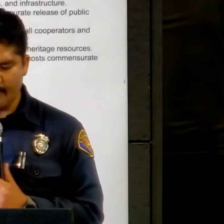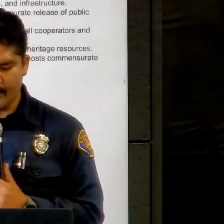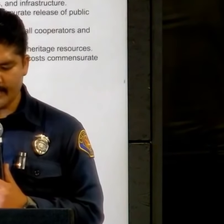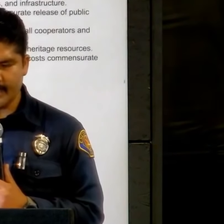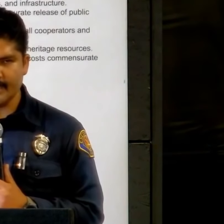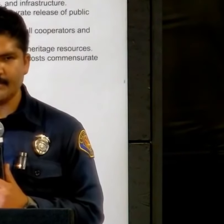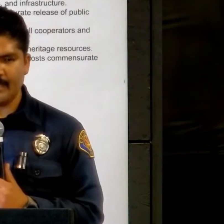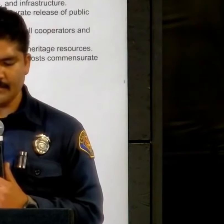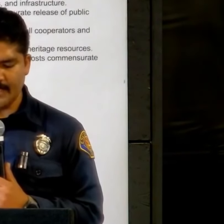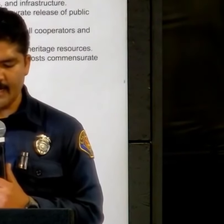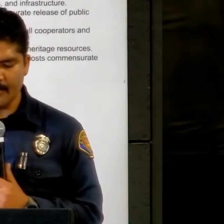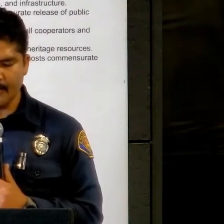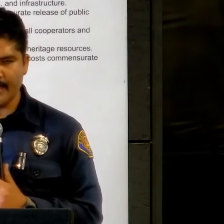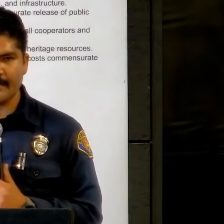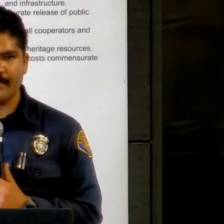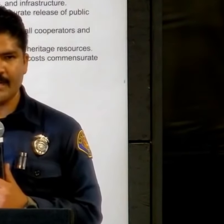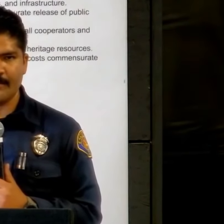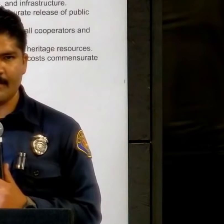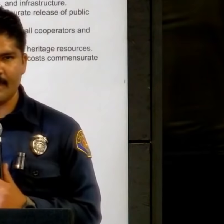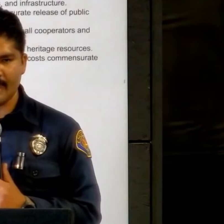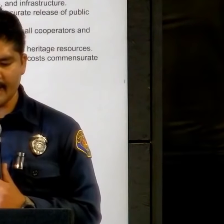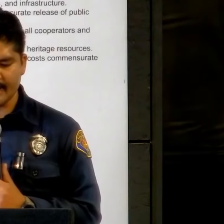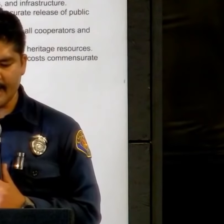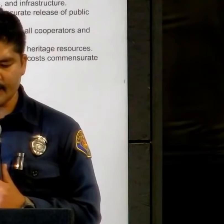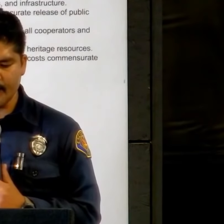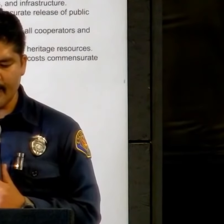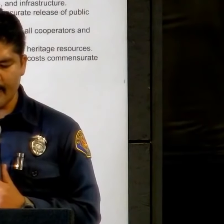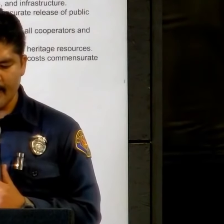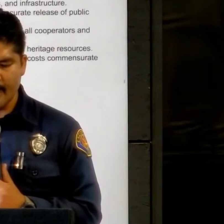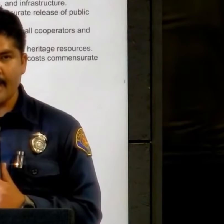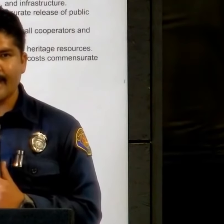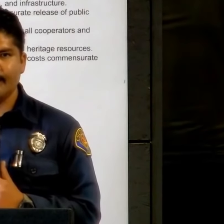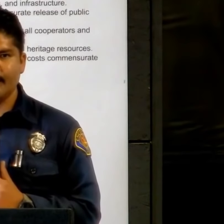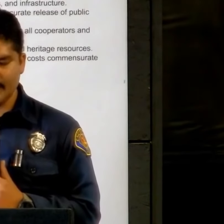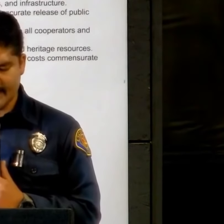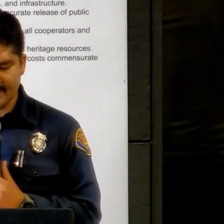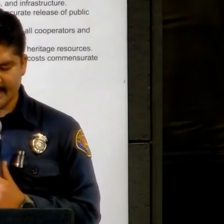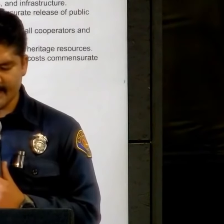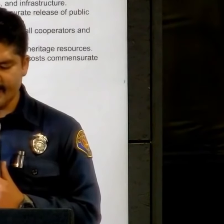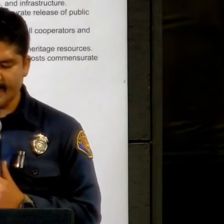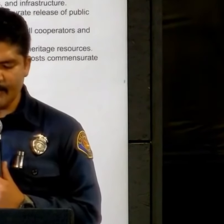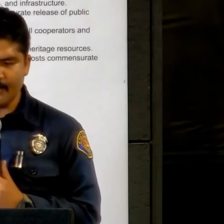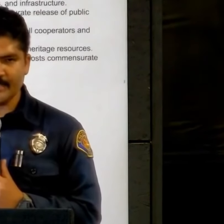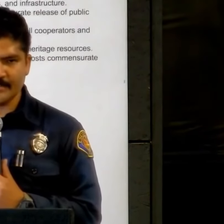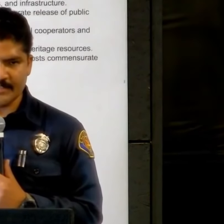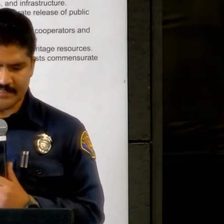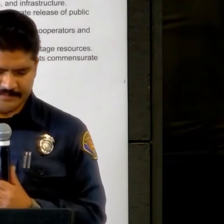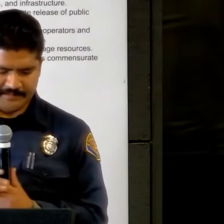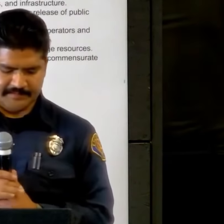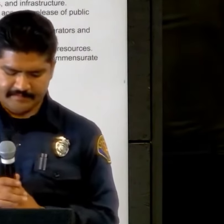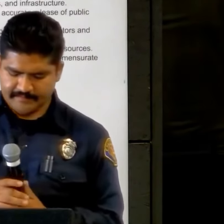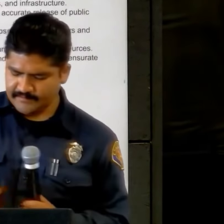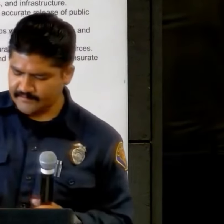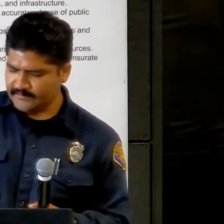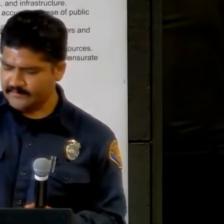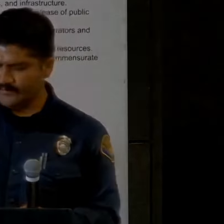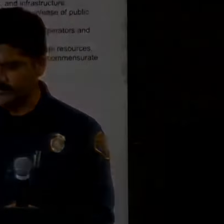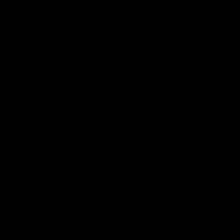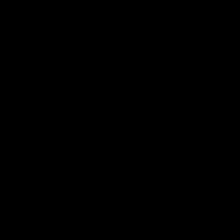la fuerza es para usted, la comunidad, para que puedan regresar a su hogar. Muchas gracias, que tengan buenas noches.